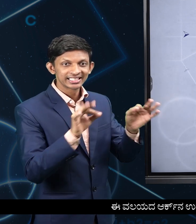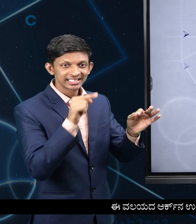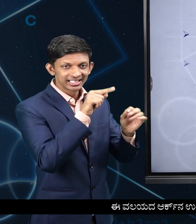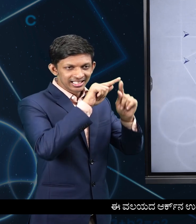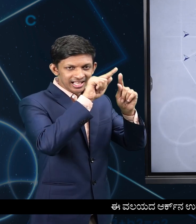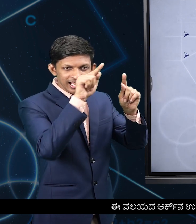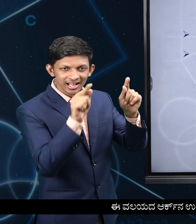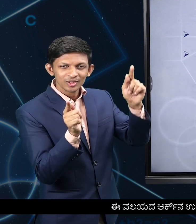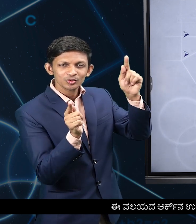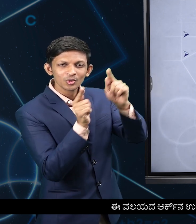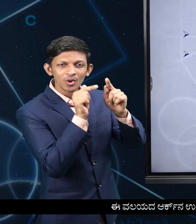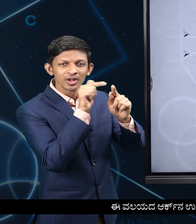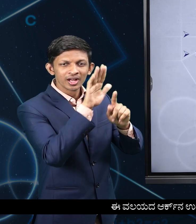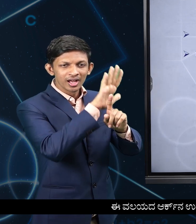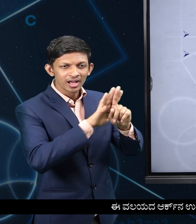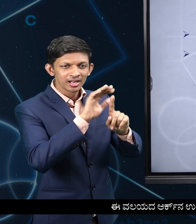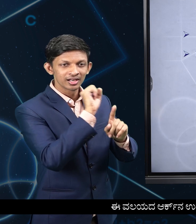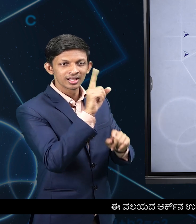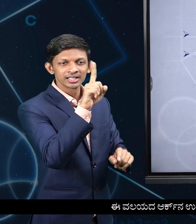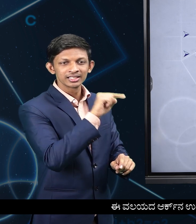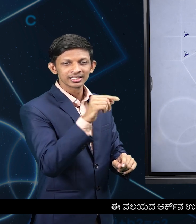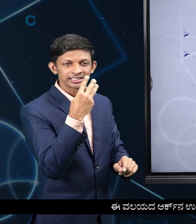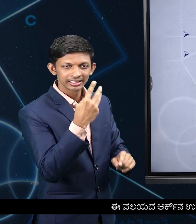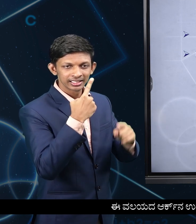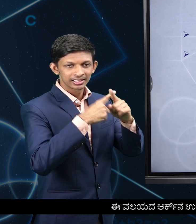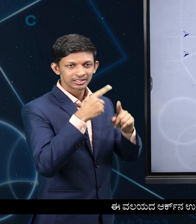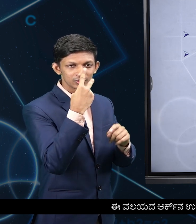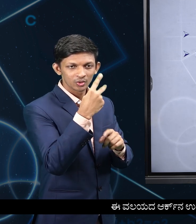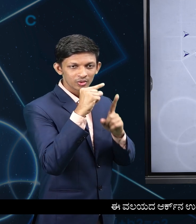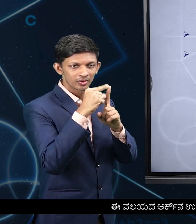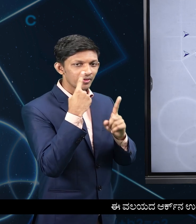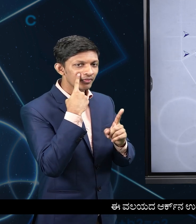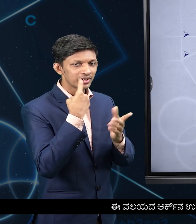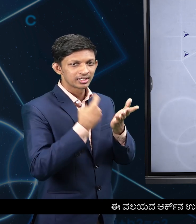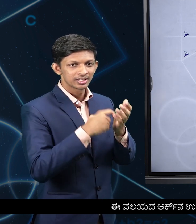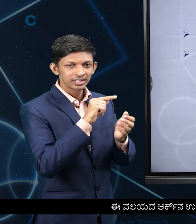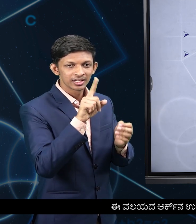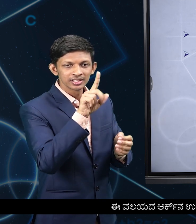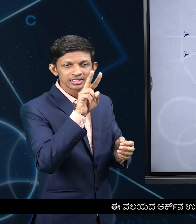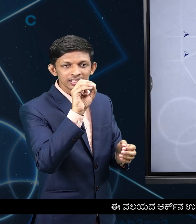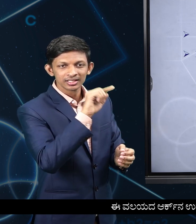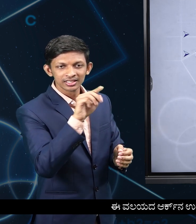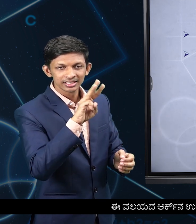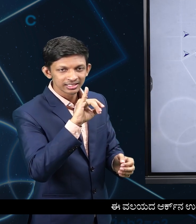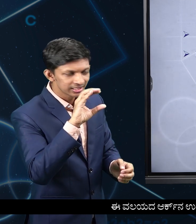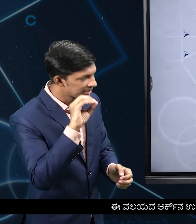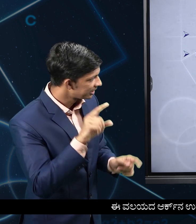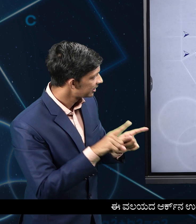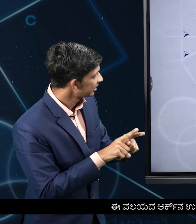ವಲಯದ ಆರ್ಕ್ನ ಉದ್ದ = 1/3 ಇಂಟು 2πr = 120 ಡಿಗ್ರಿ / 360 ಡಿಗ್ರಿ